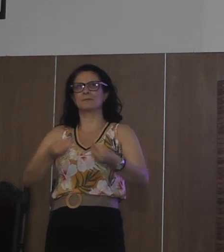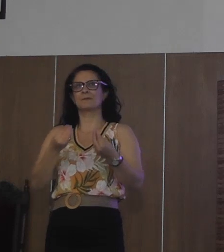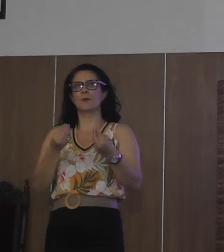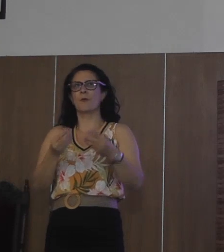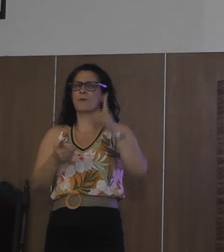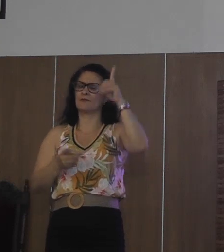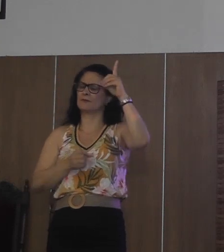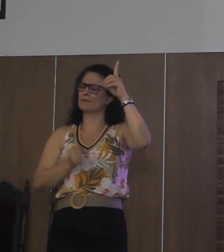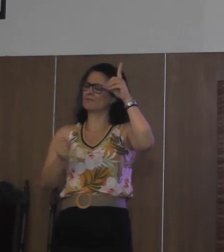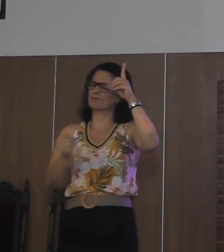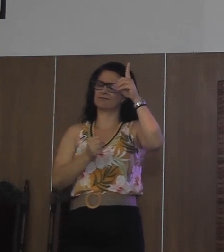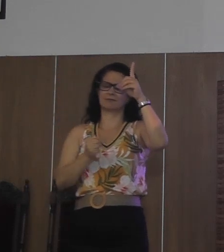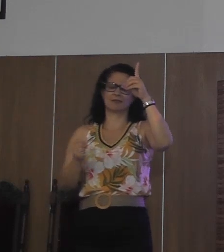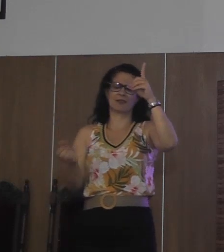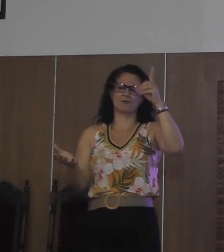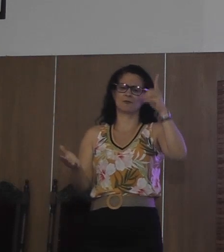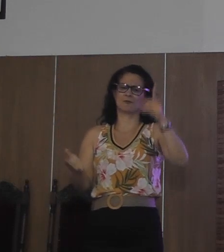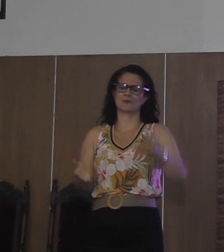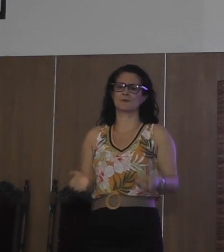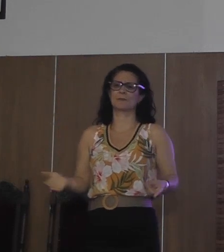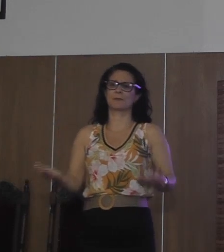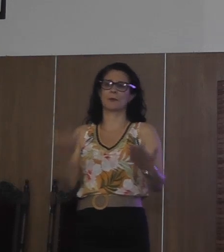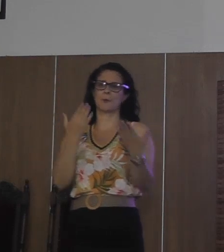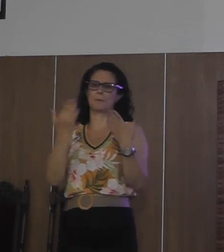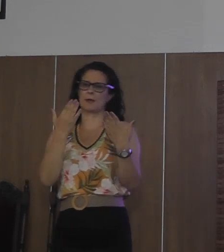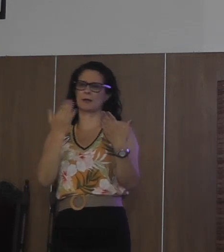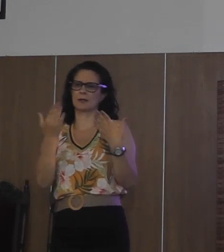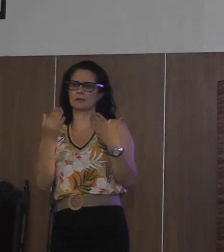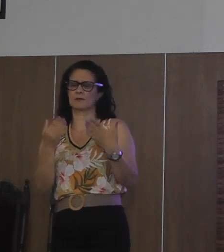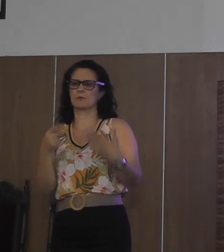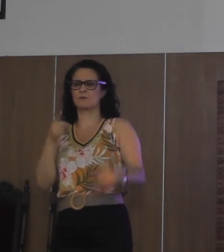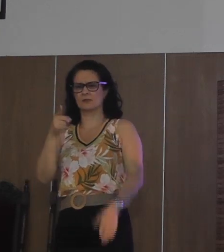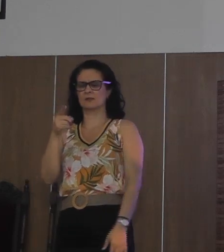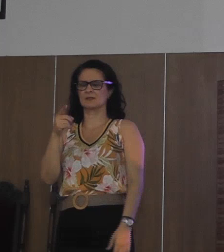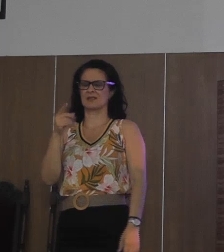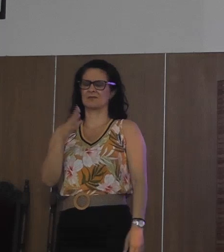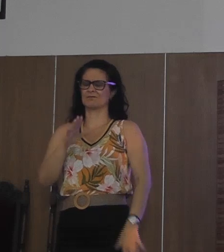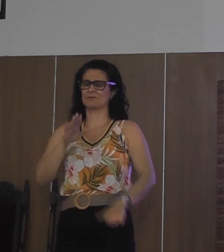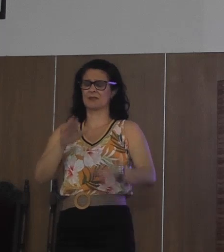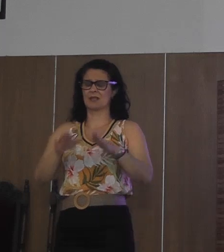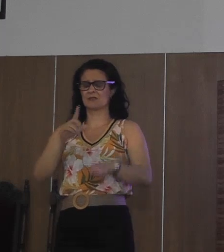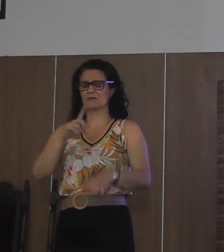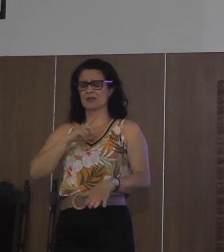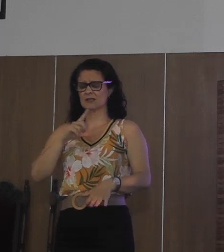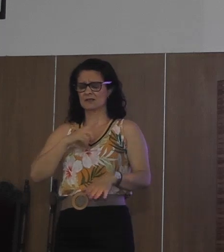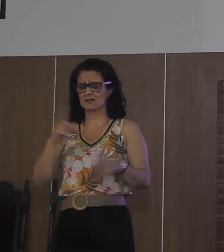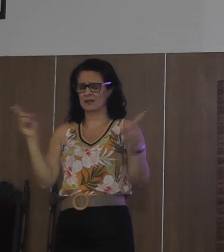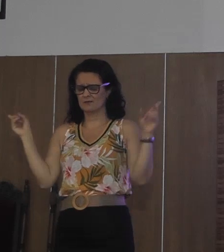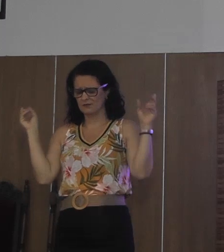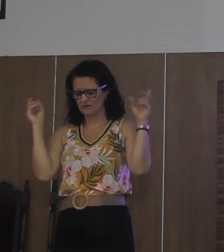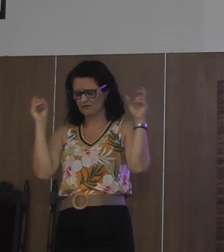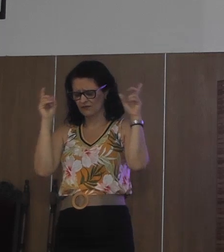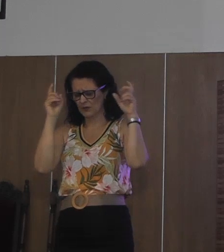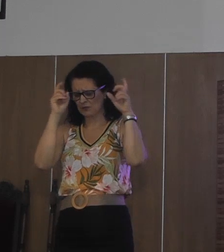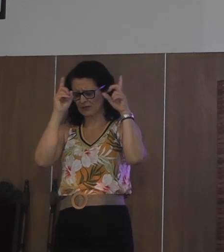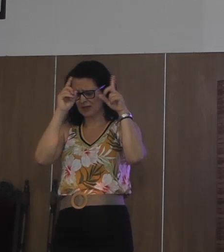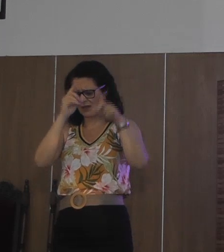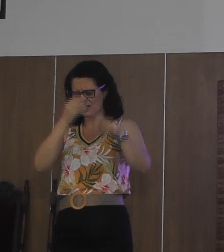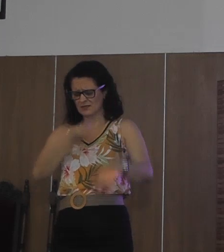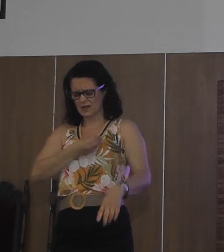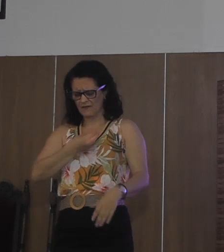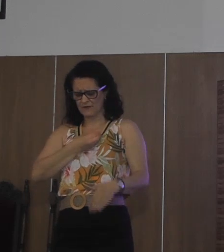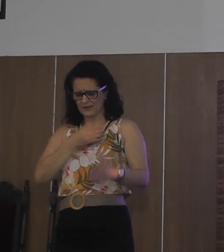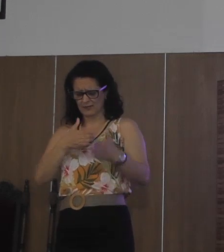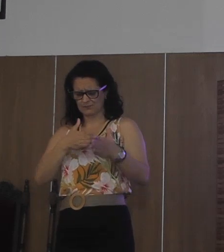aquilo que tem se colocado como uma muralha na sua vida, só você sabe, eu não sei. Aquilo que tem sido colocado como